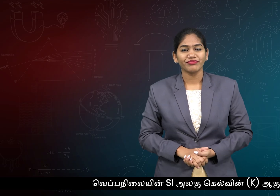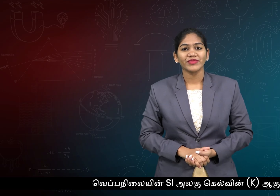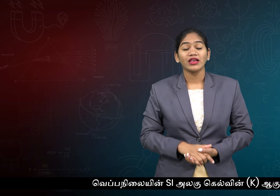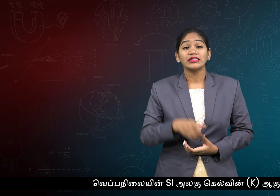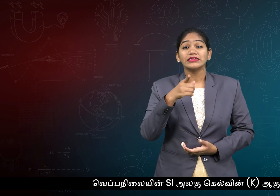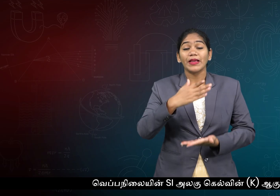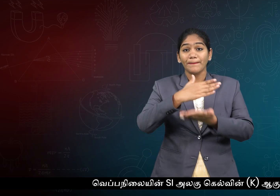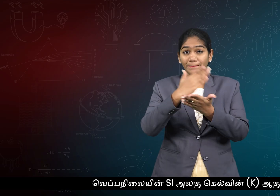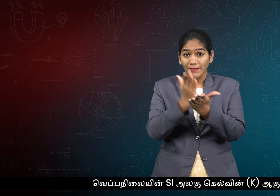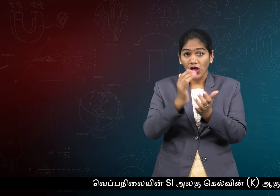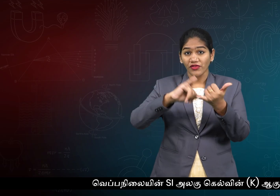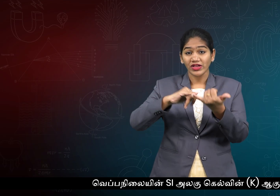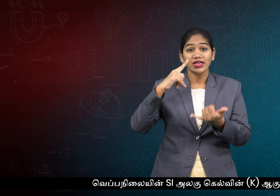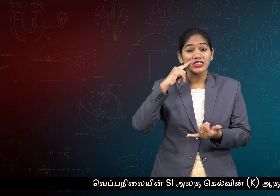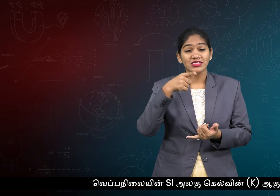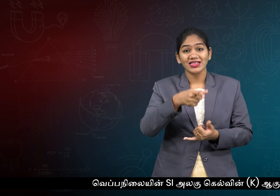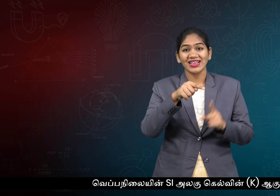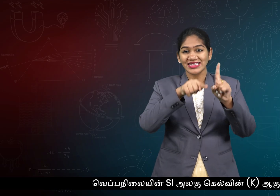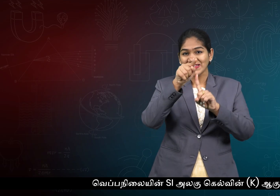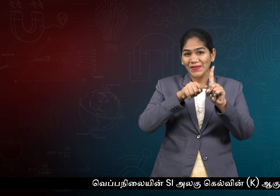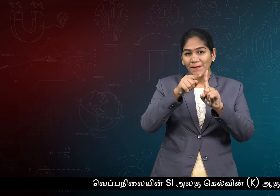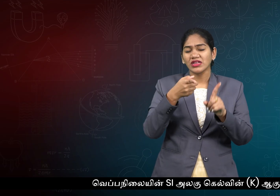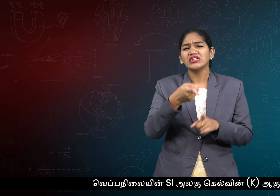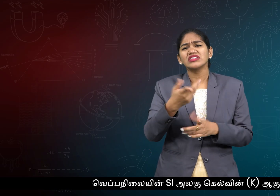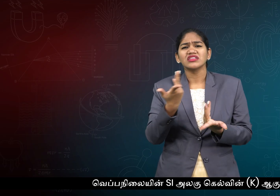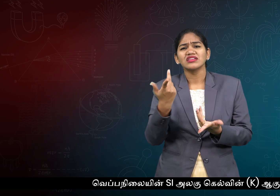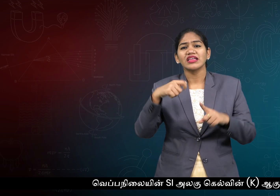வெப்பநிலையின் SI அலகு கெல்வின் அதாவது K ஆகும்.